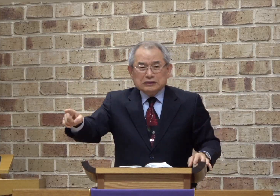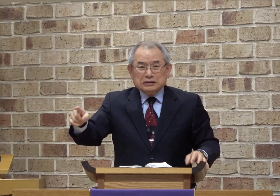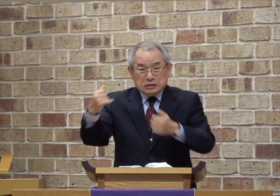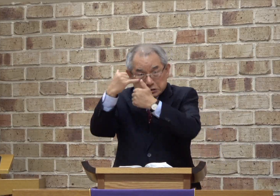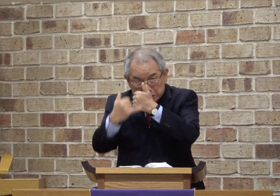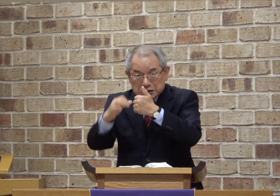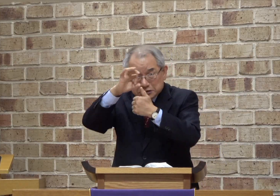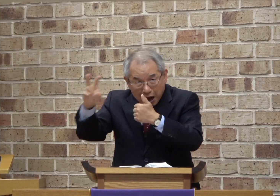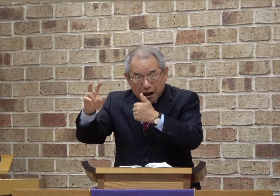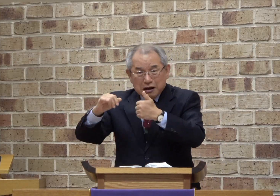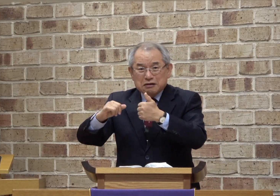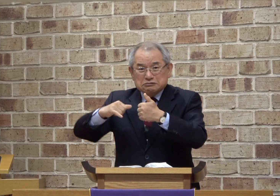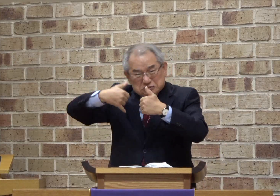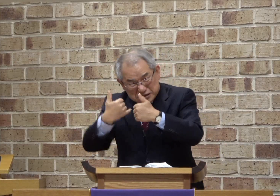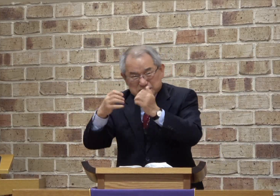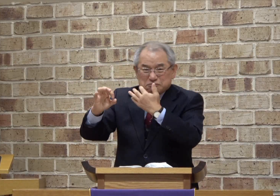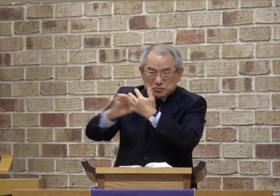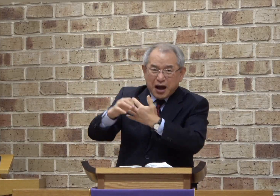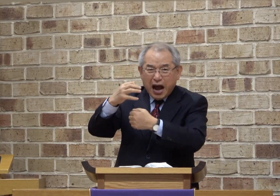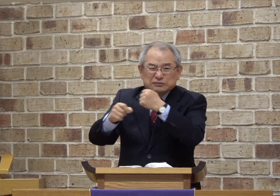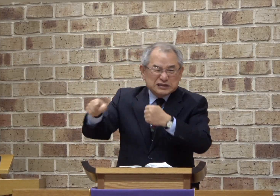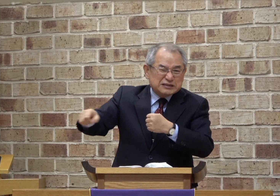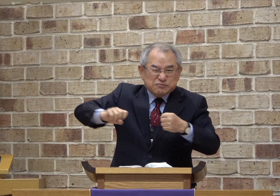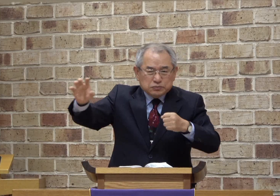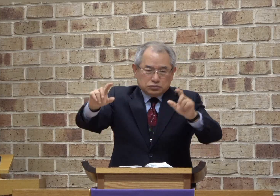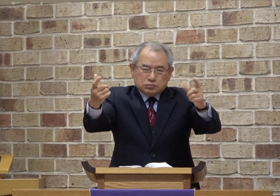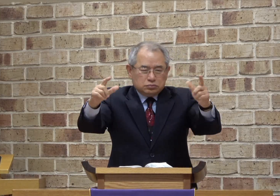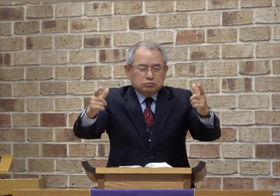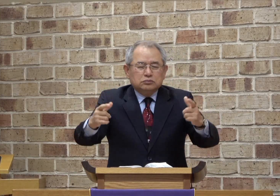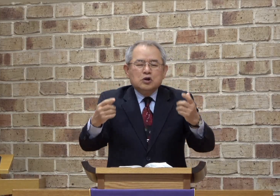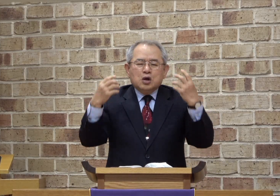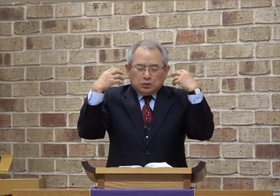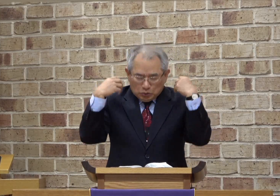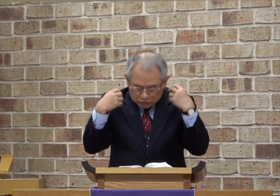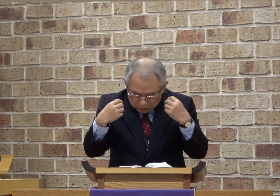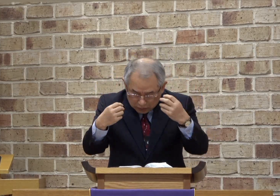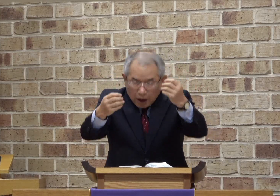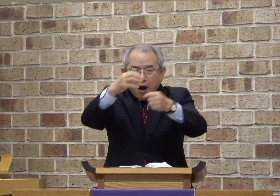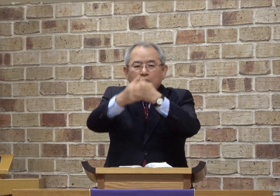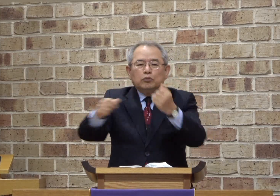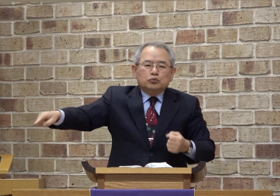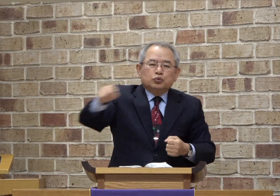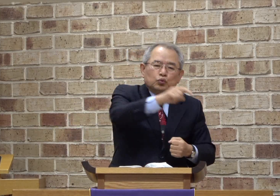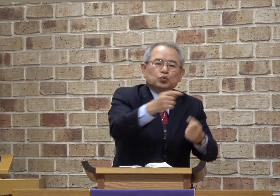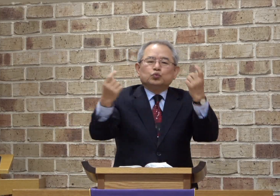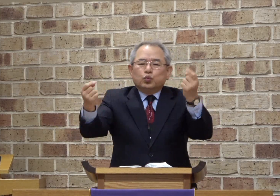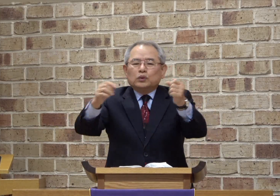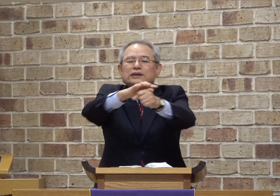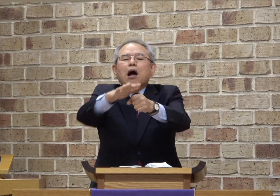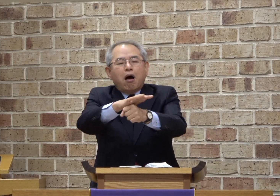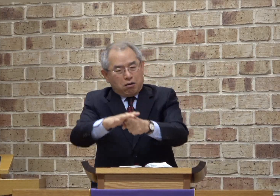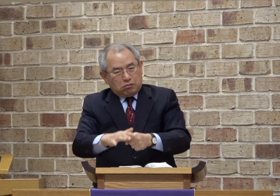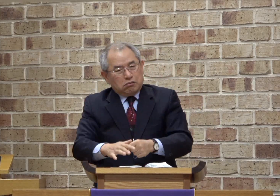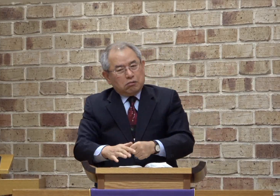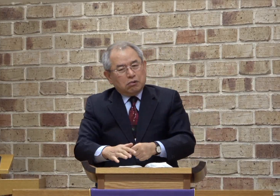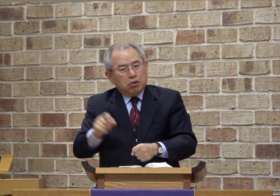마태복음 5장 45절 그 이하의 말씀입니다. 하나님이 그 해를 악인과 선인에게 비추시며